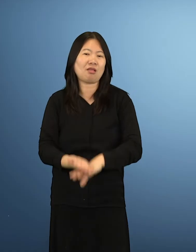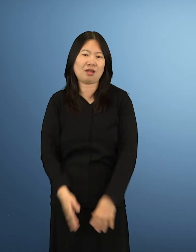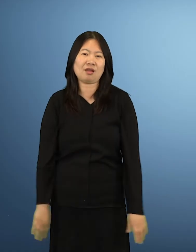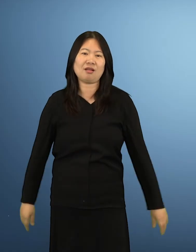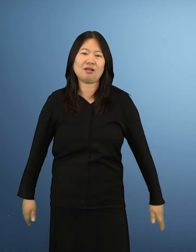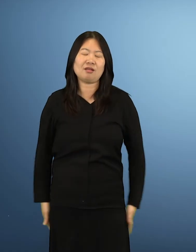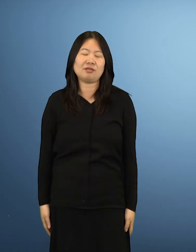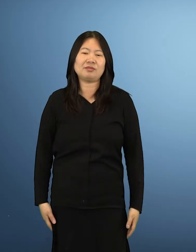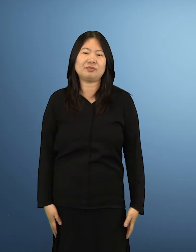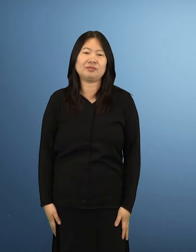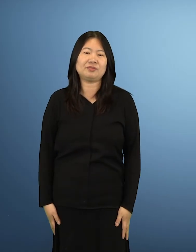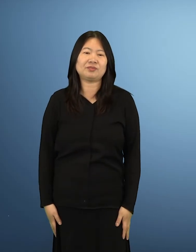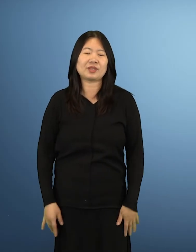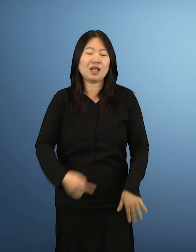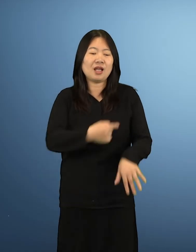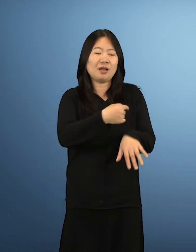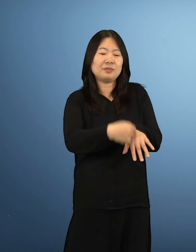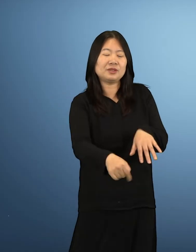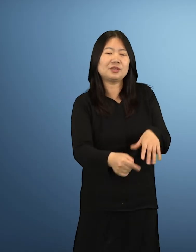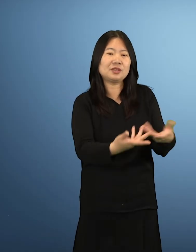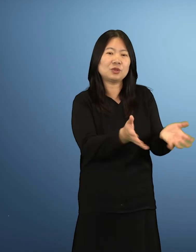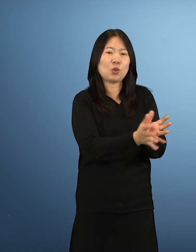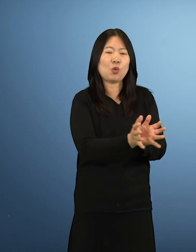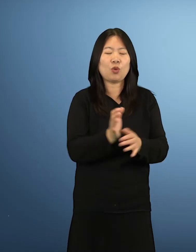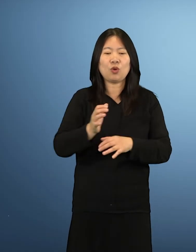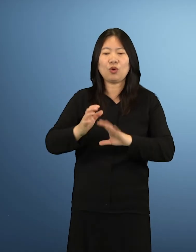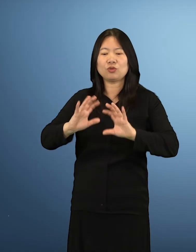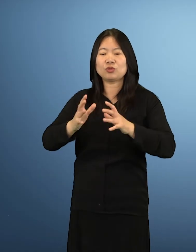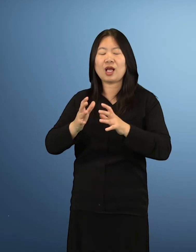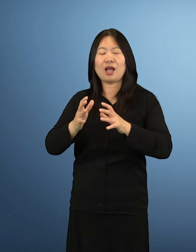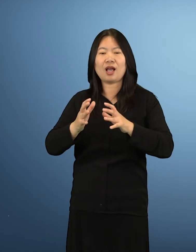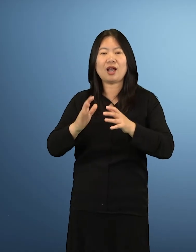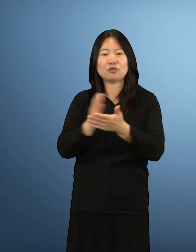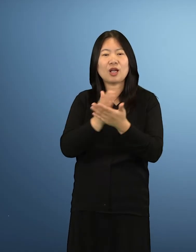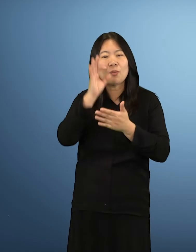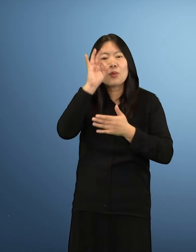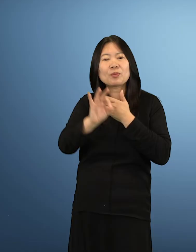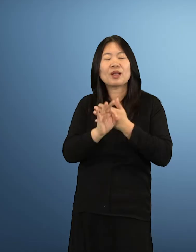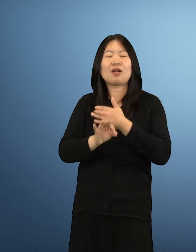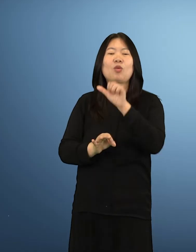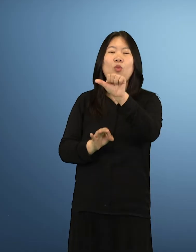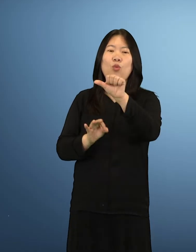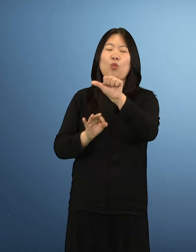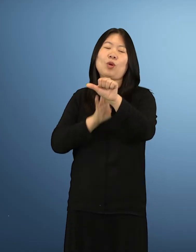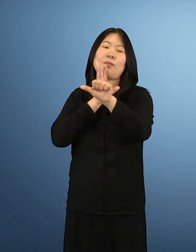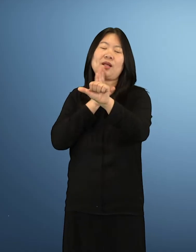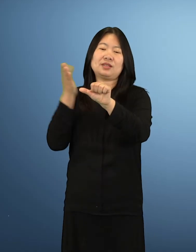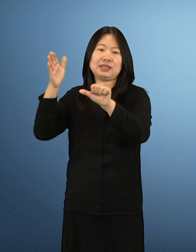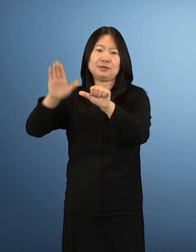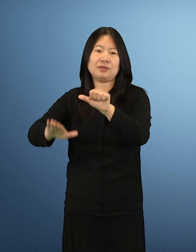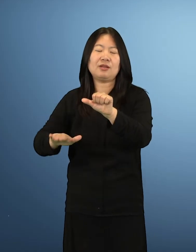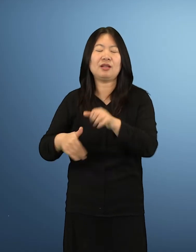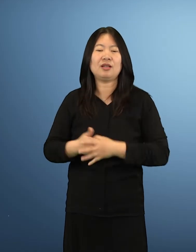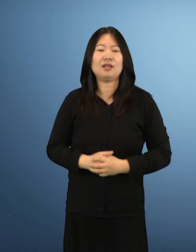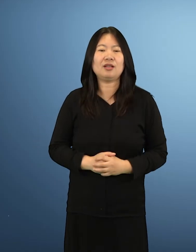다르더라고요. 민족과 국가별로 구분할 때는 5대 제국이 맞습니다.